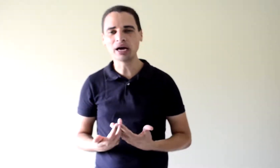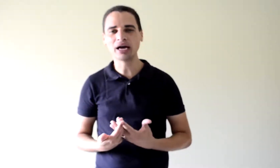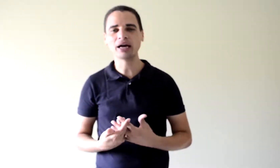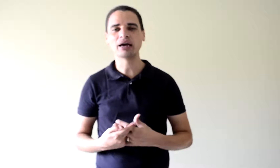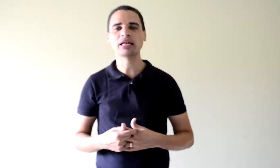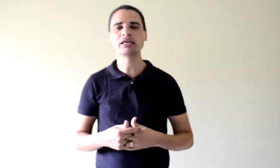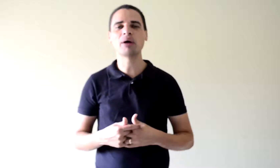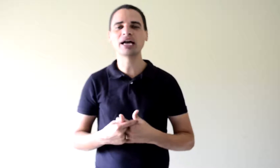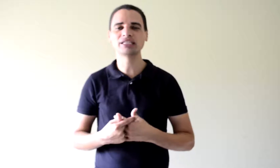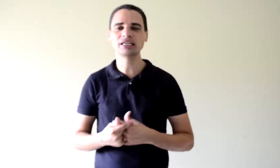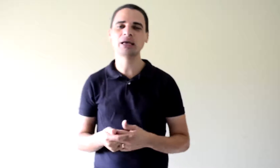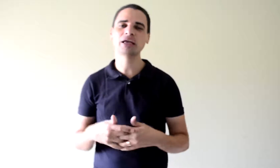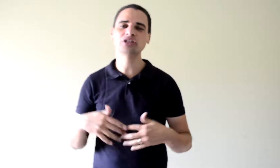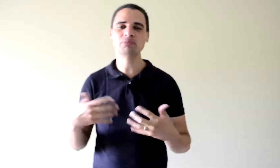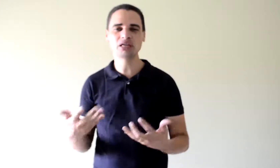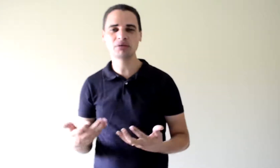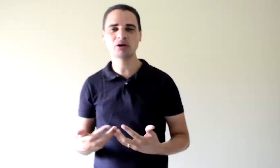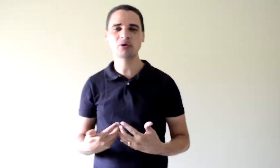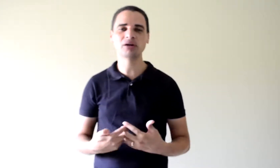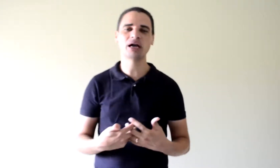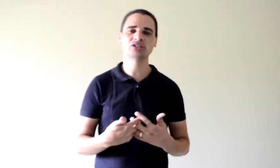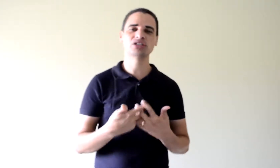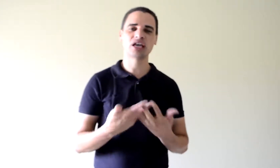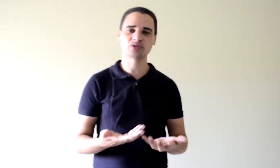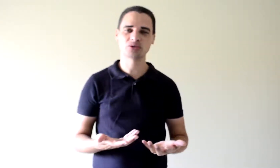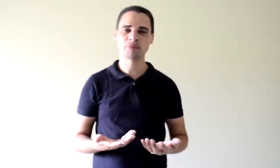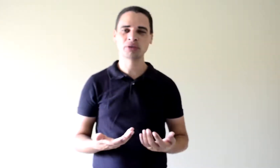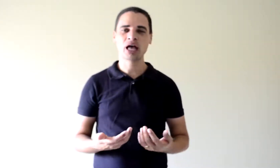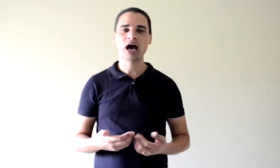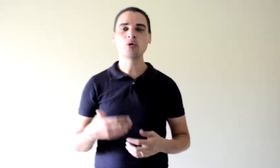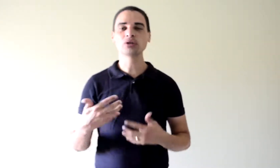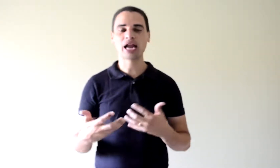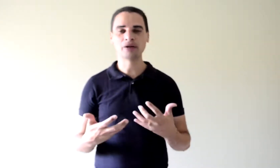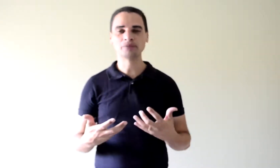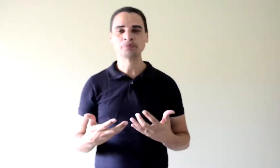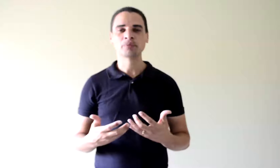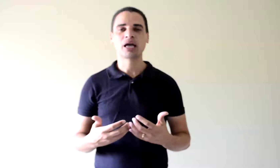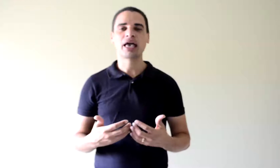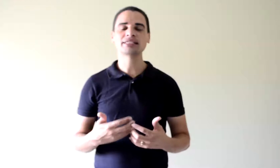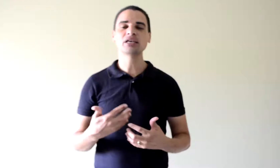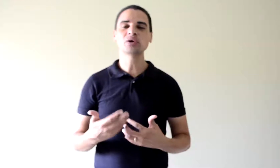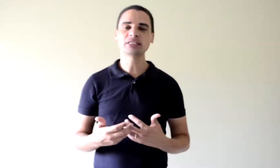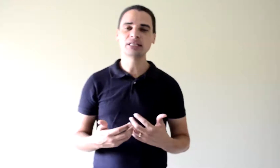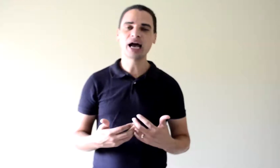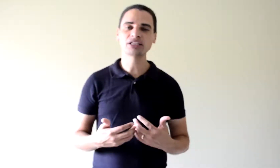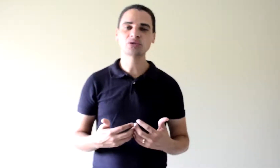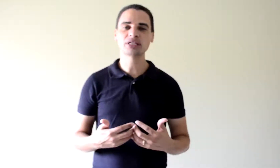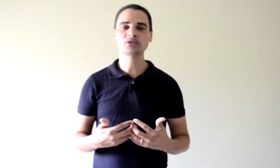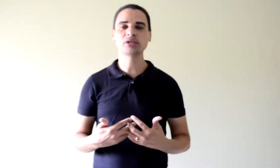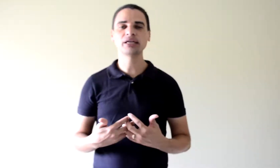uma linguagem de mímica ou linguagem de gestos. Ao contrário, essa iconicidade nos ajuda a entender